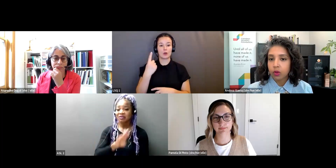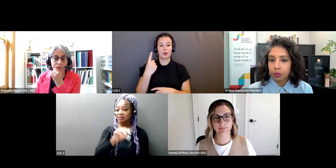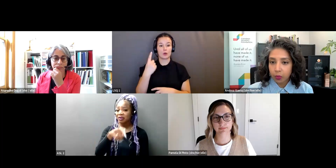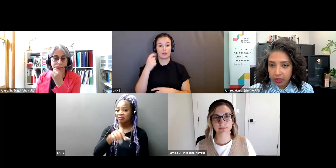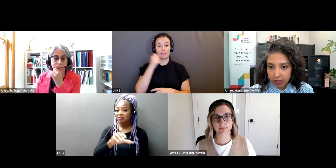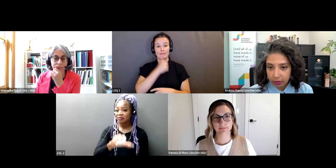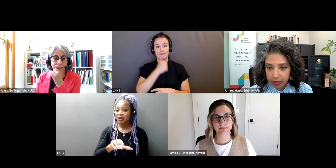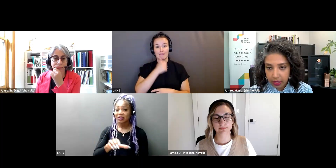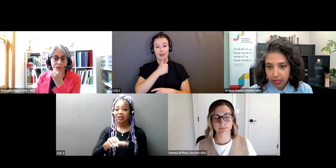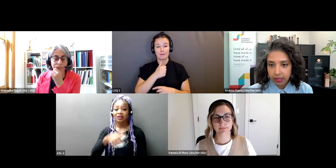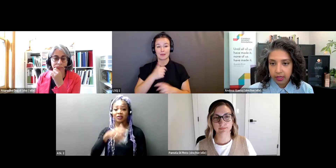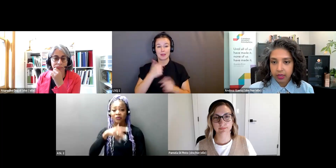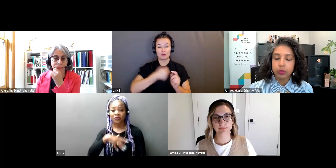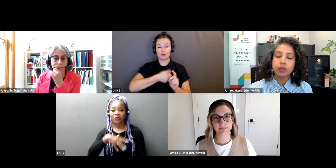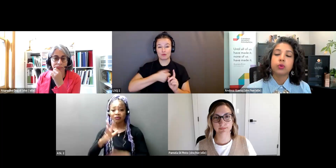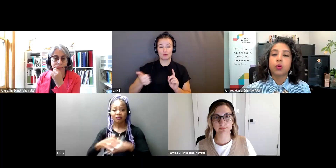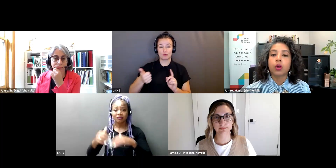violence